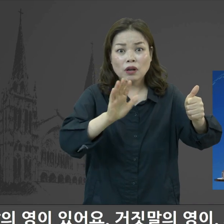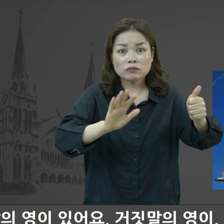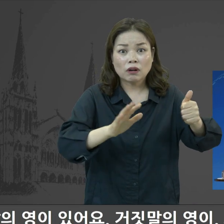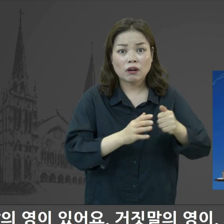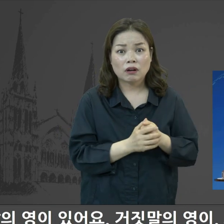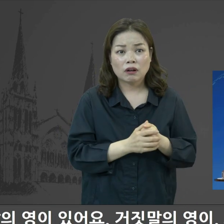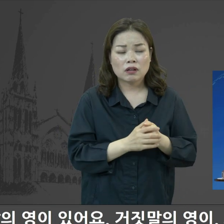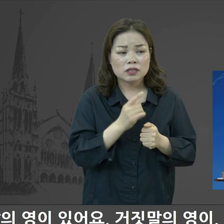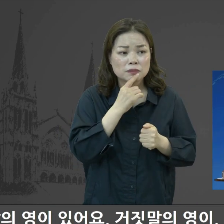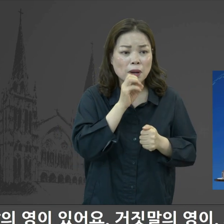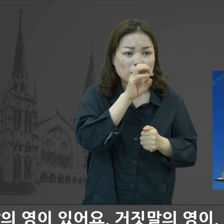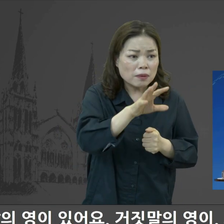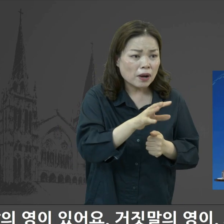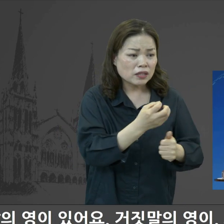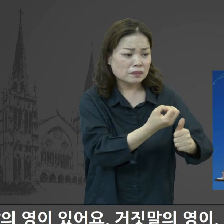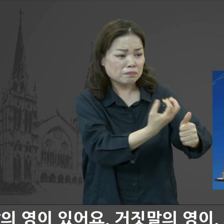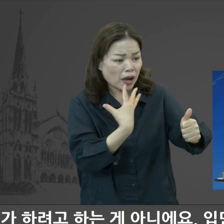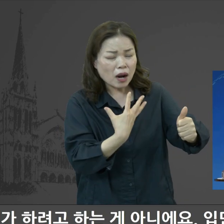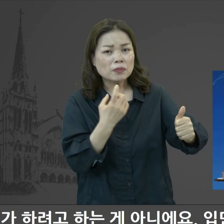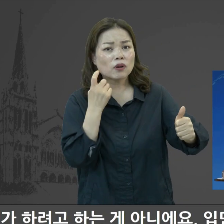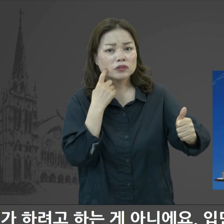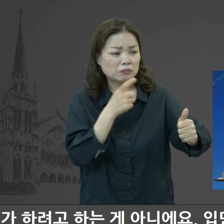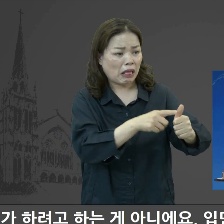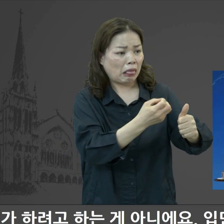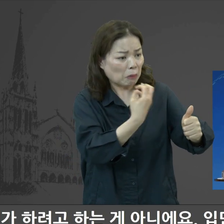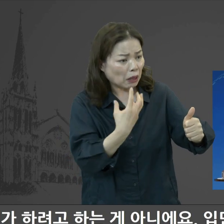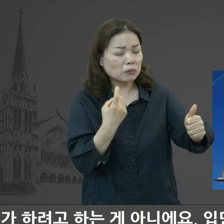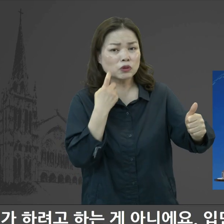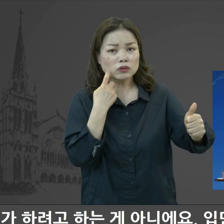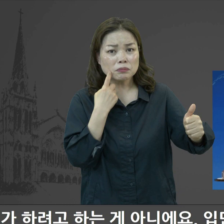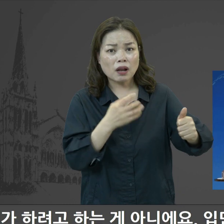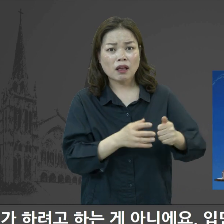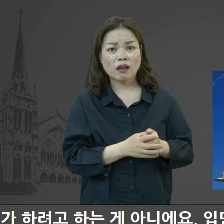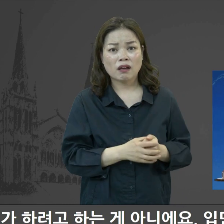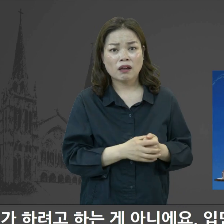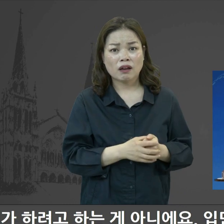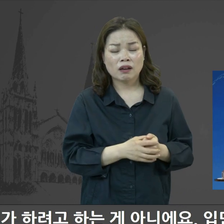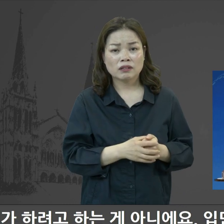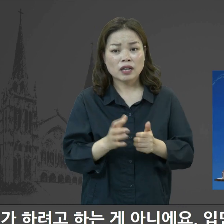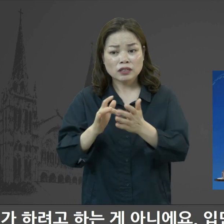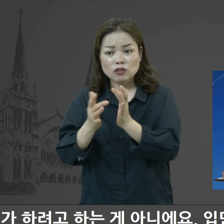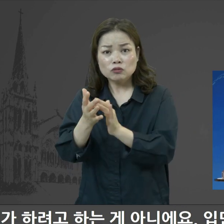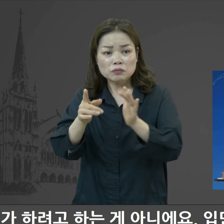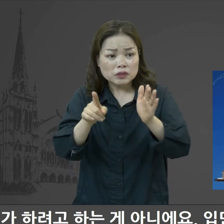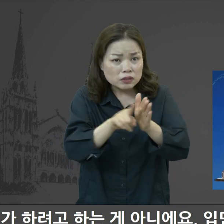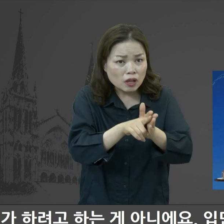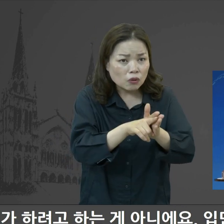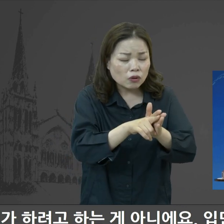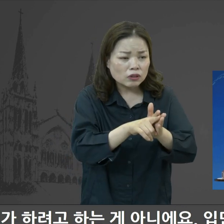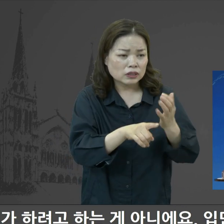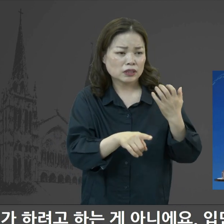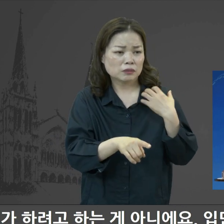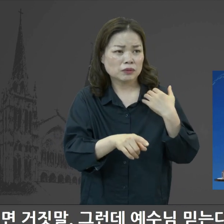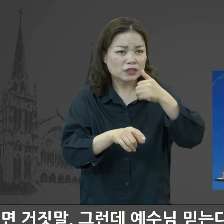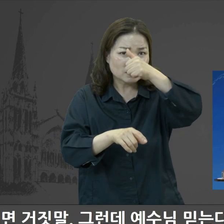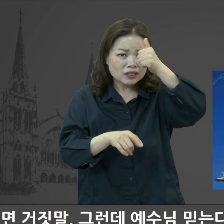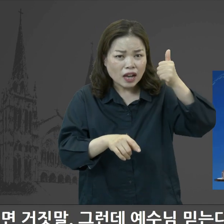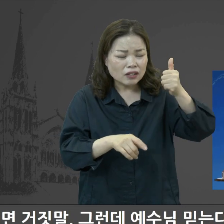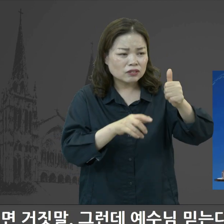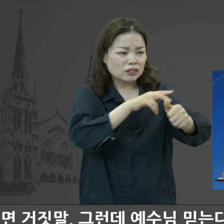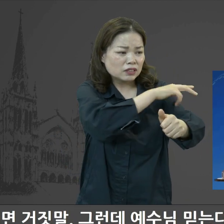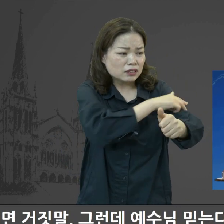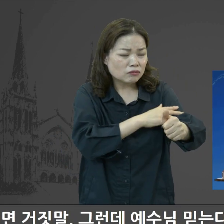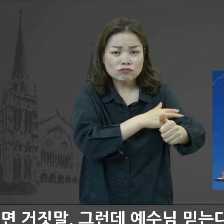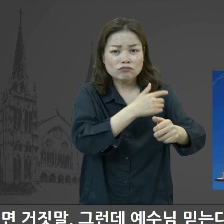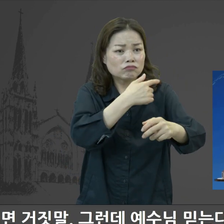아니에요. 입만 벌리면 거짓말이에요. 입만 벌리면 거짓말. 그런데 예수님 믿는다 그러면서 직분이 장로님이든